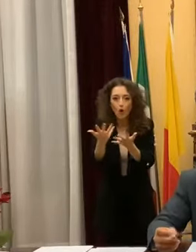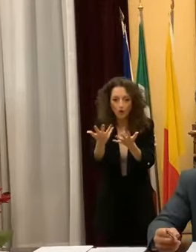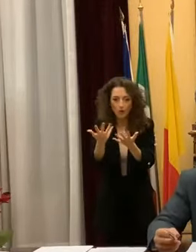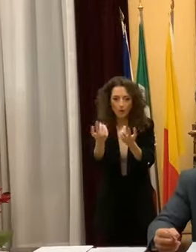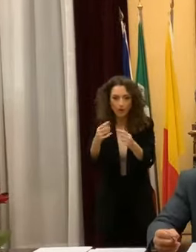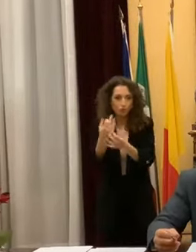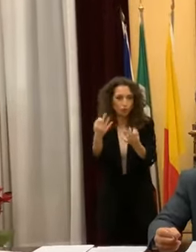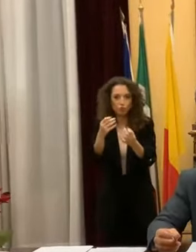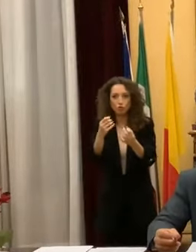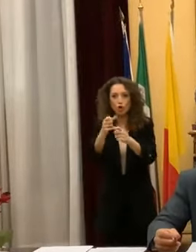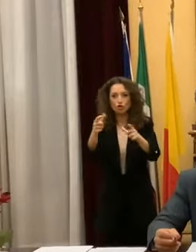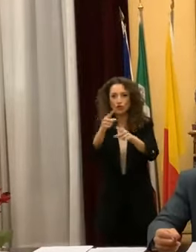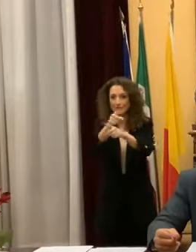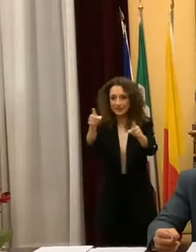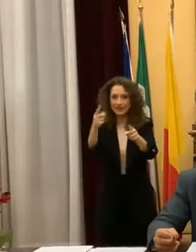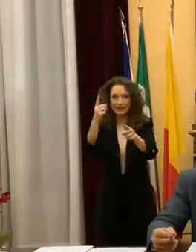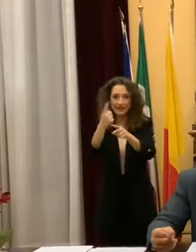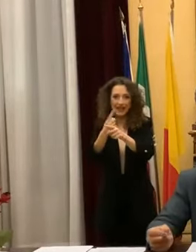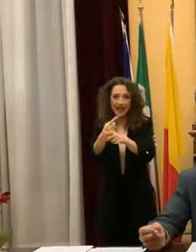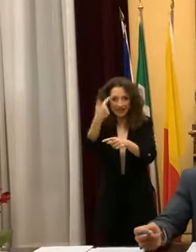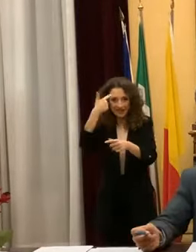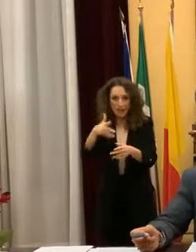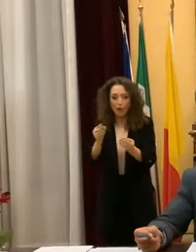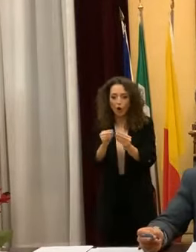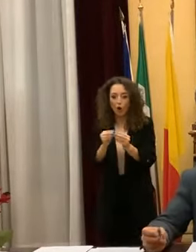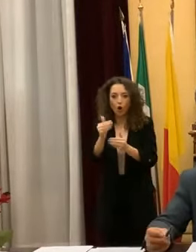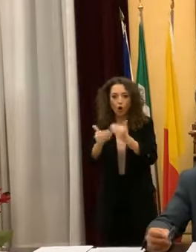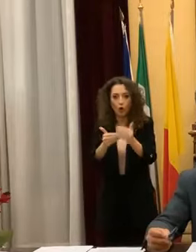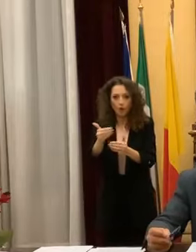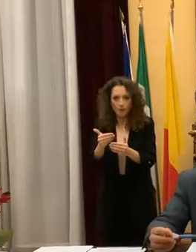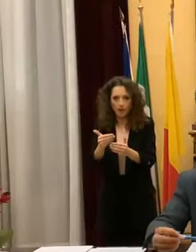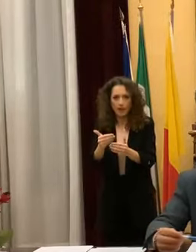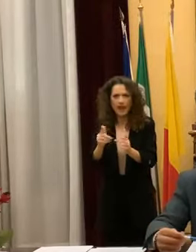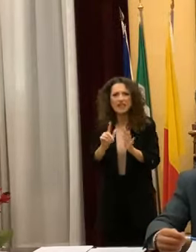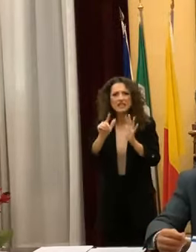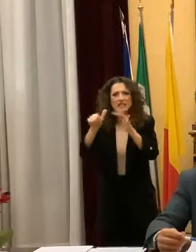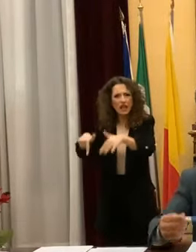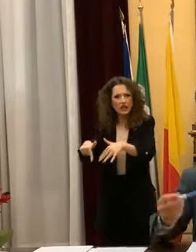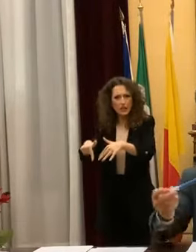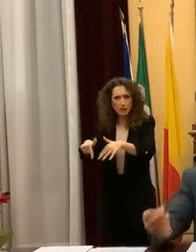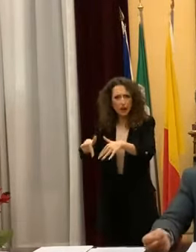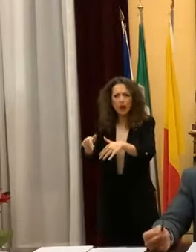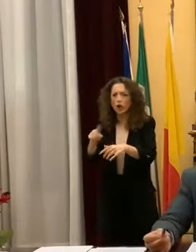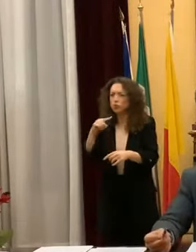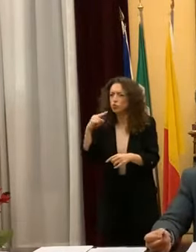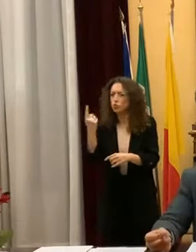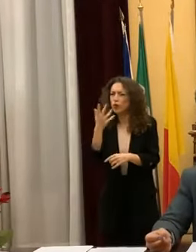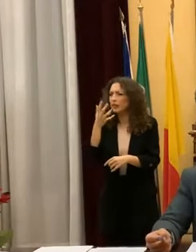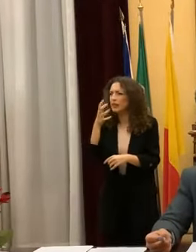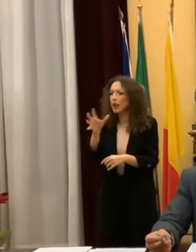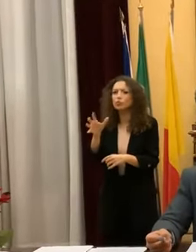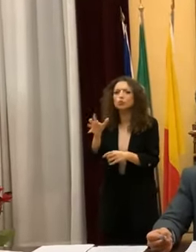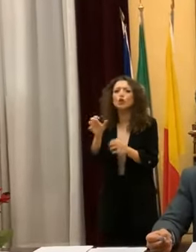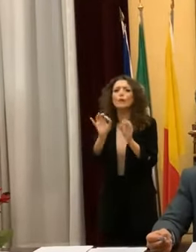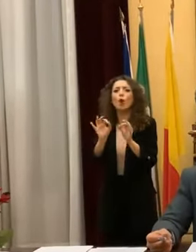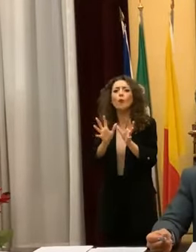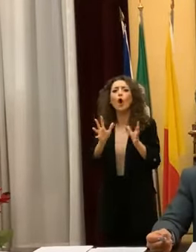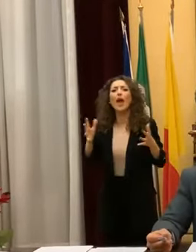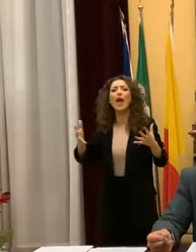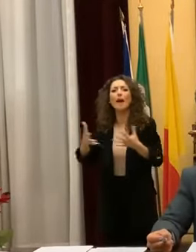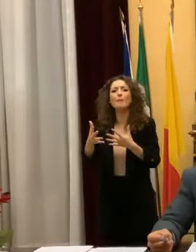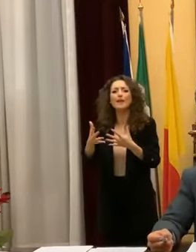nella prossima settimana denunciamo tutti per epidemia colposa e a tutti chiederemo un maxi